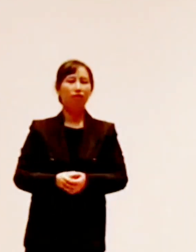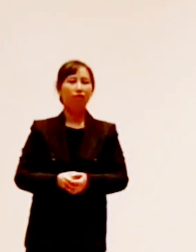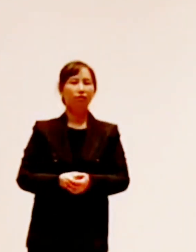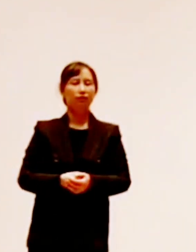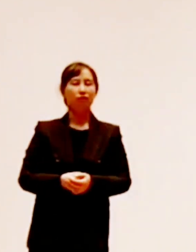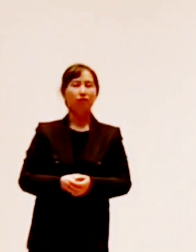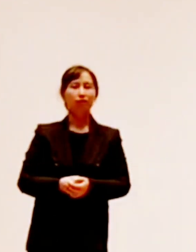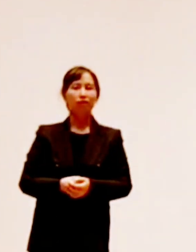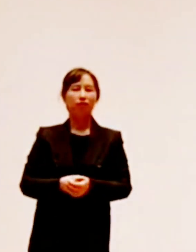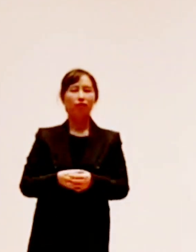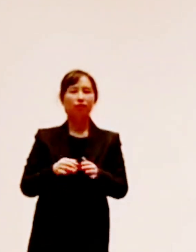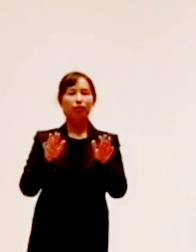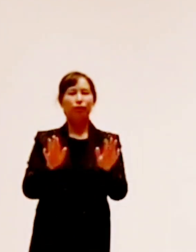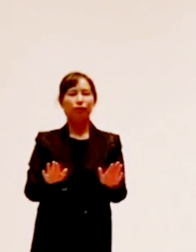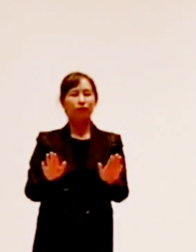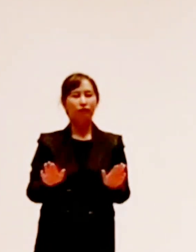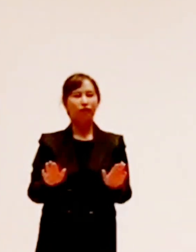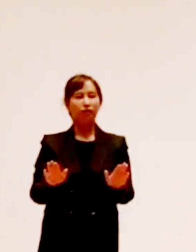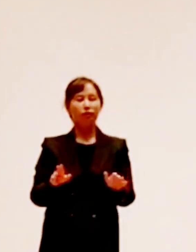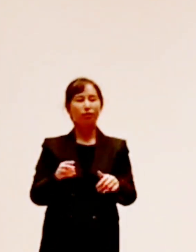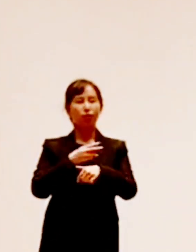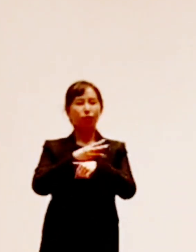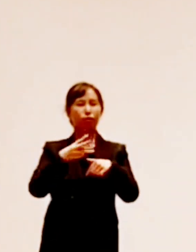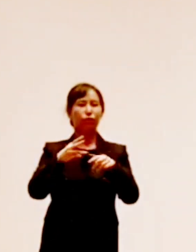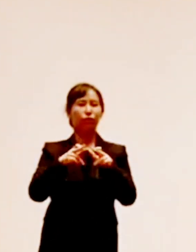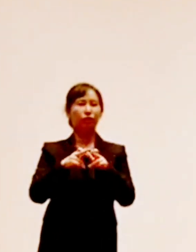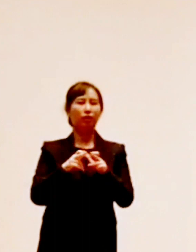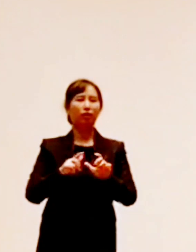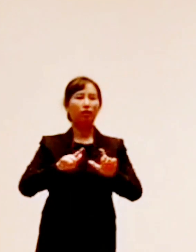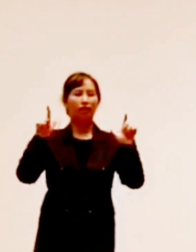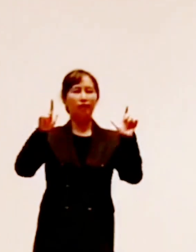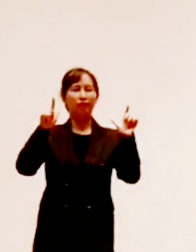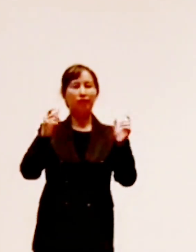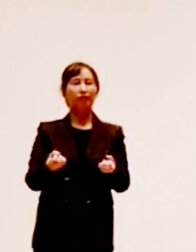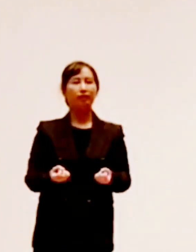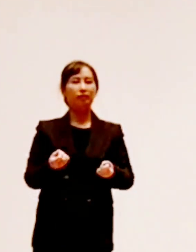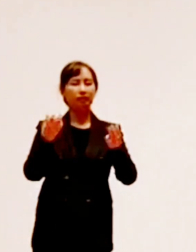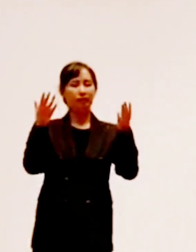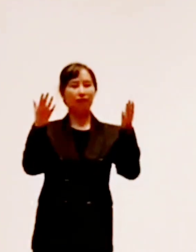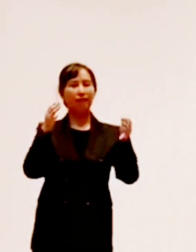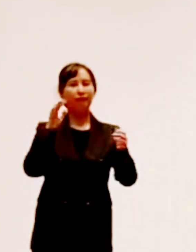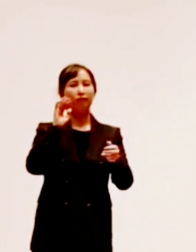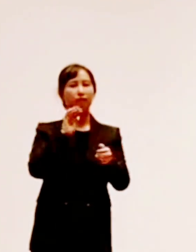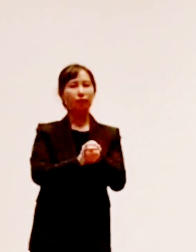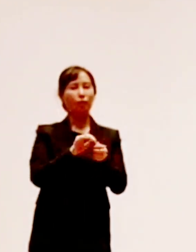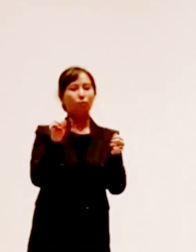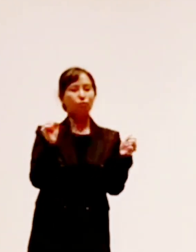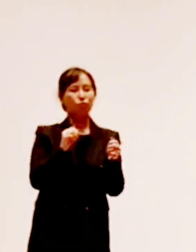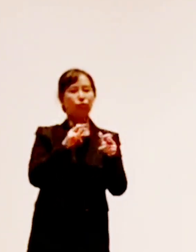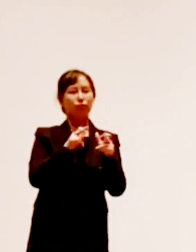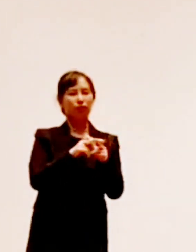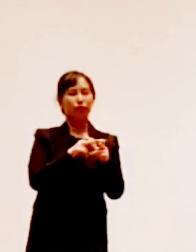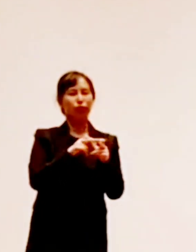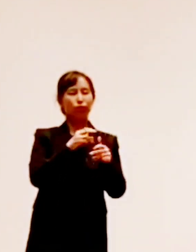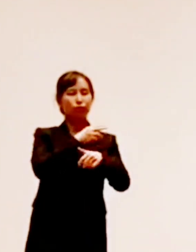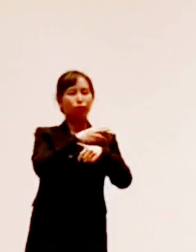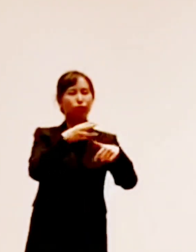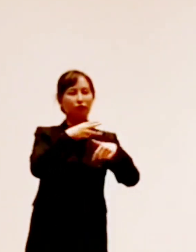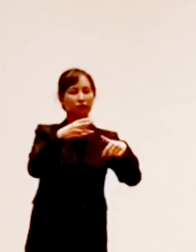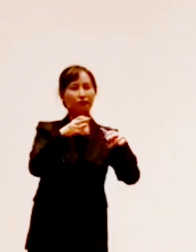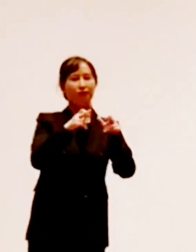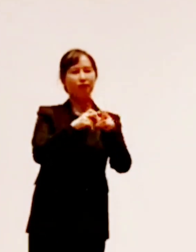그래서였던가요? 오늘 이 분위군 장애인날 행사가 경북 분위군 장애인날